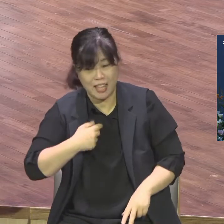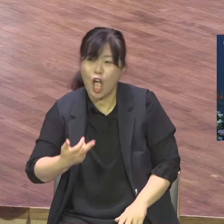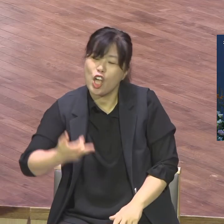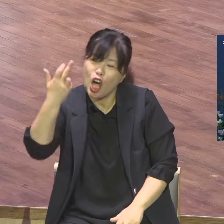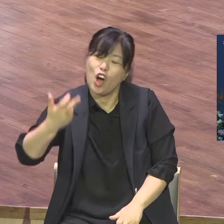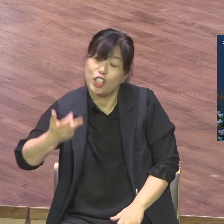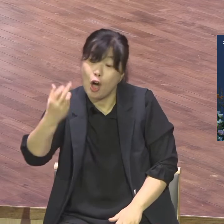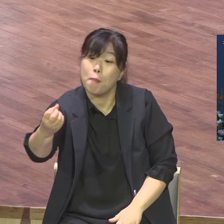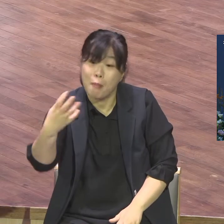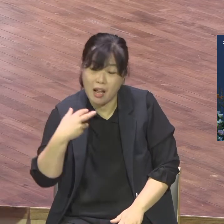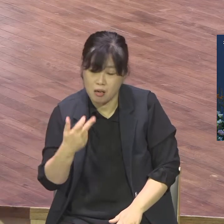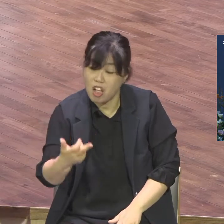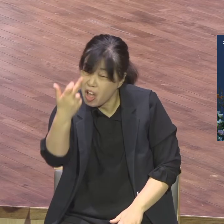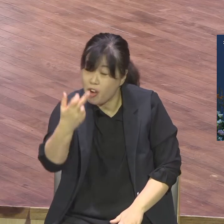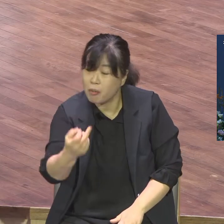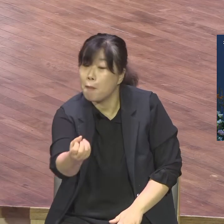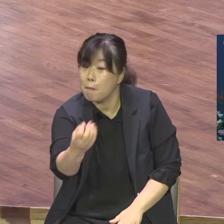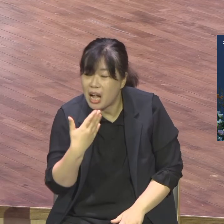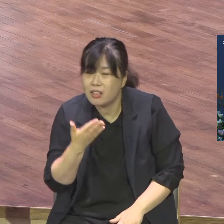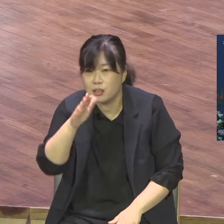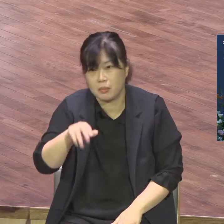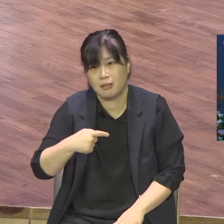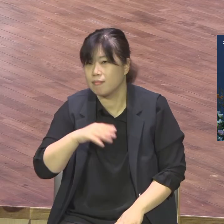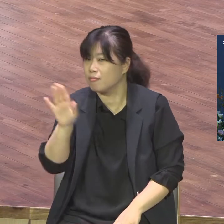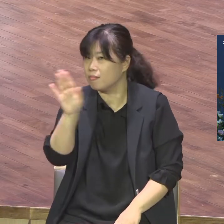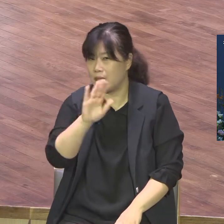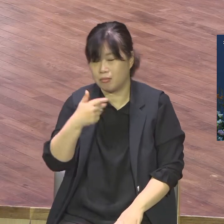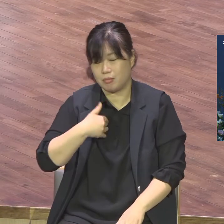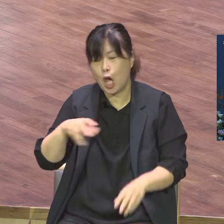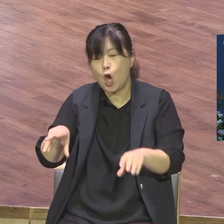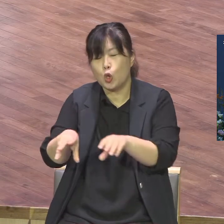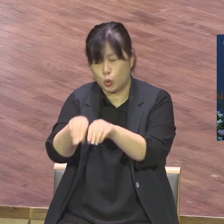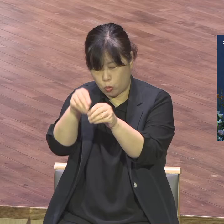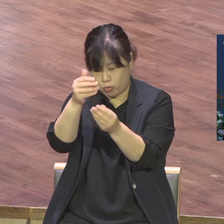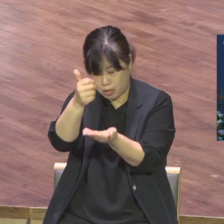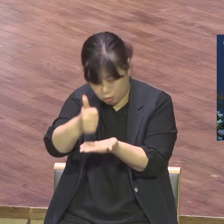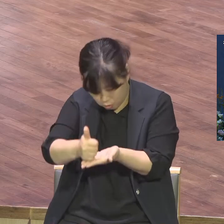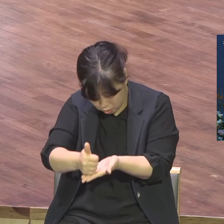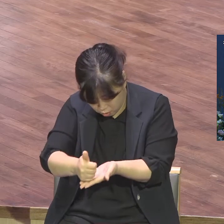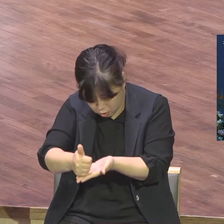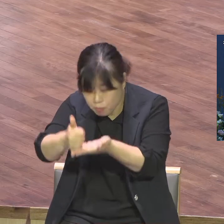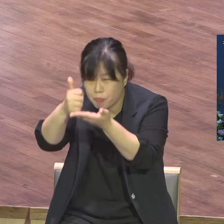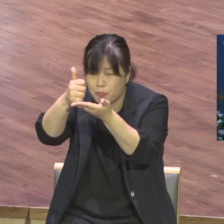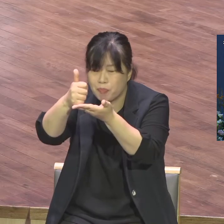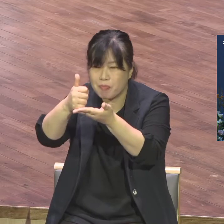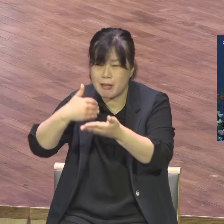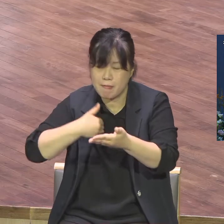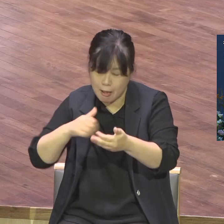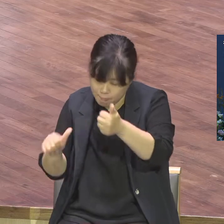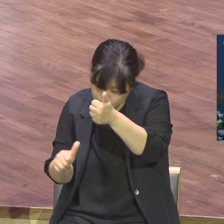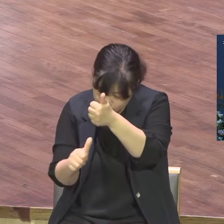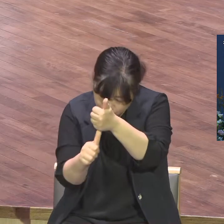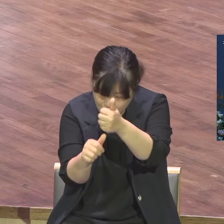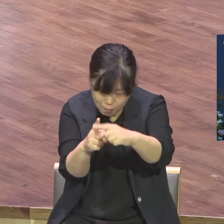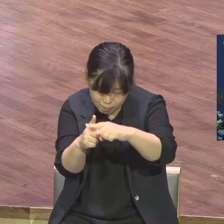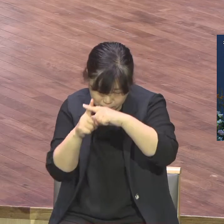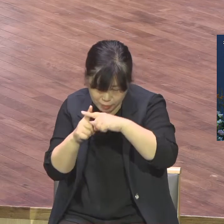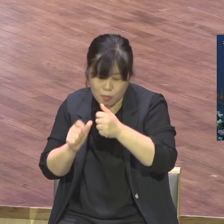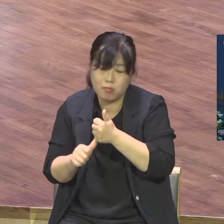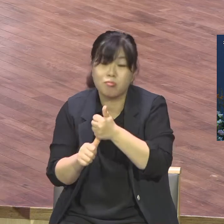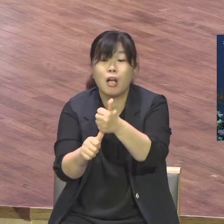깨달았으니까. 나이 많다 적다가 아니에요. 내가 힘이 세다 안 세다가 아니에요. 계획 크다 적다가 아니에요.